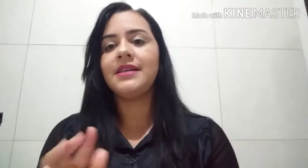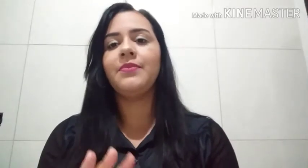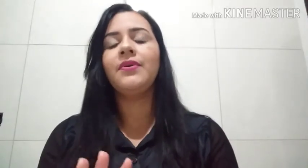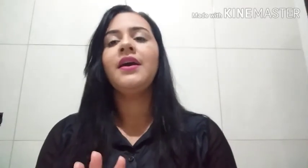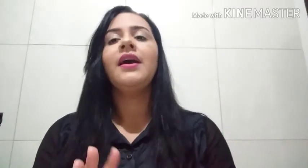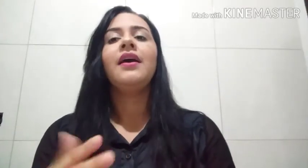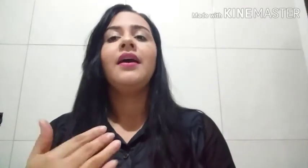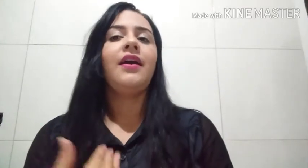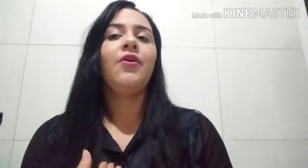exemplo,